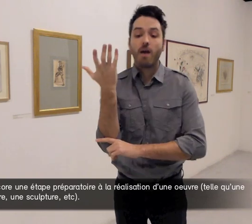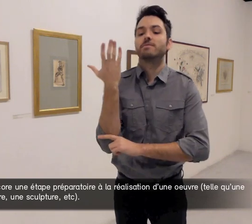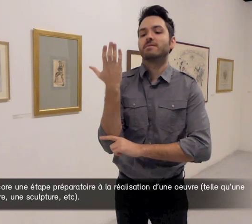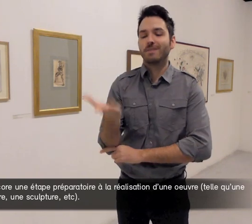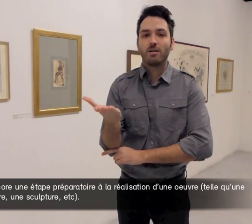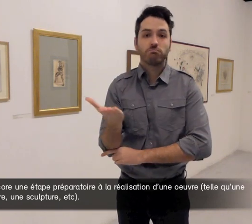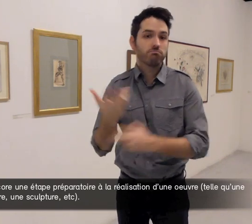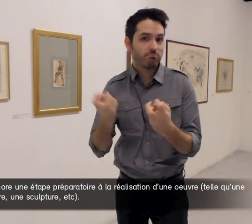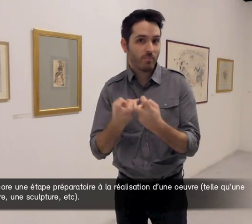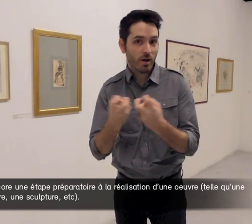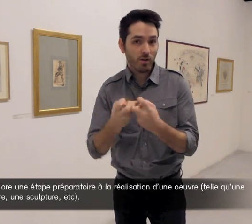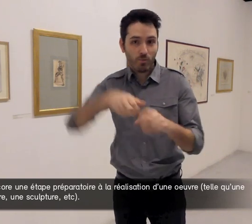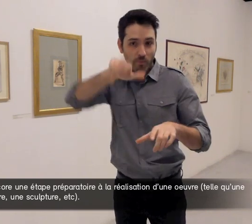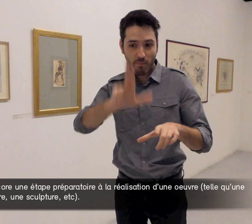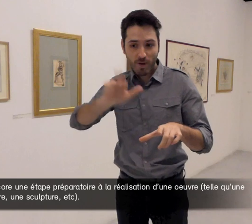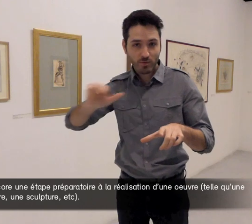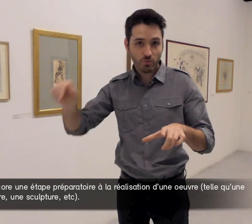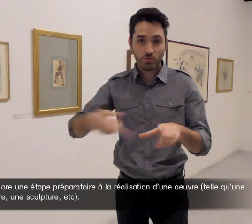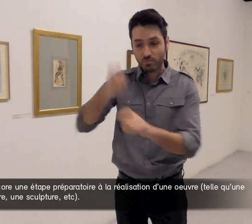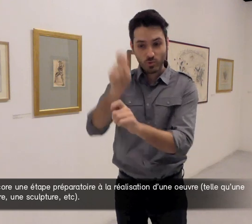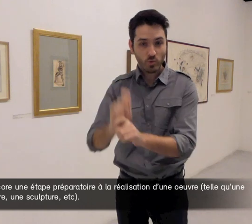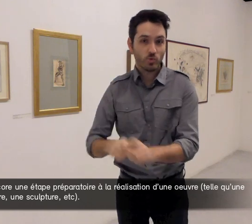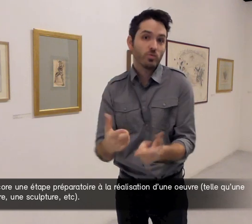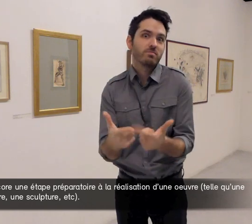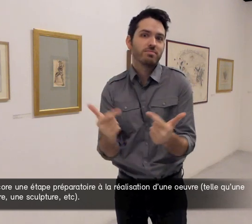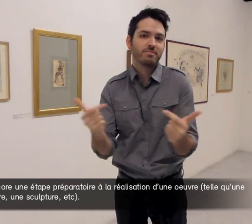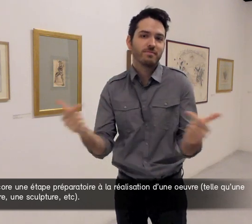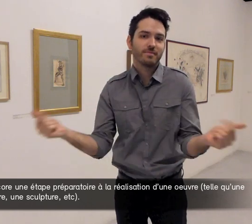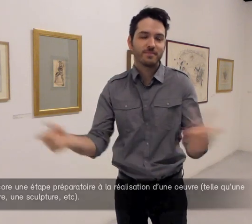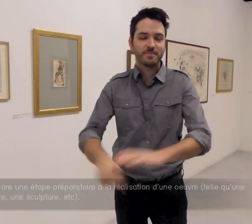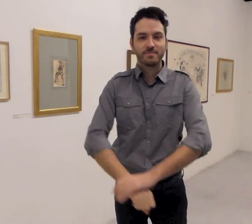la réalisation d'une œuvre, telle qu'une peinture, une sculpture, etc.